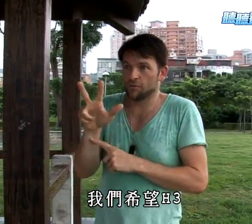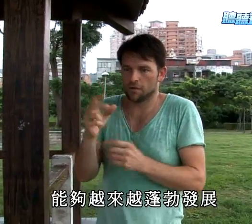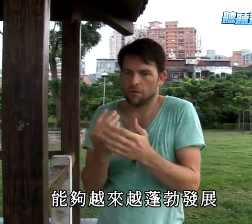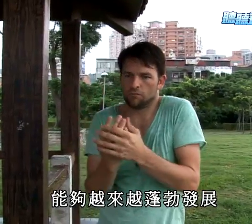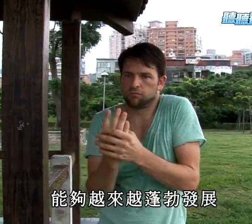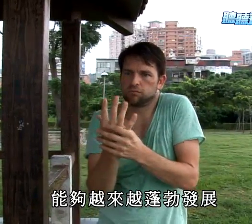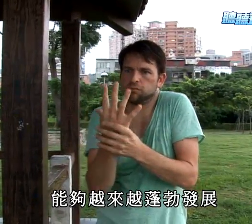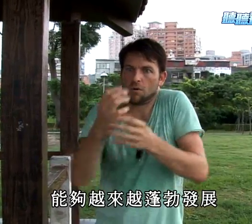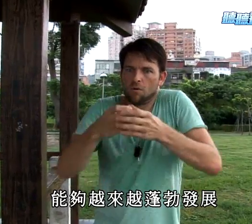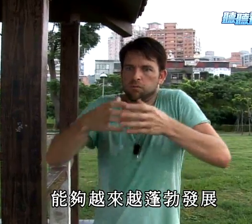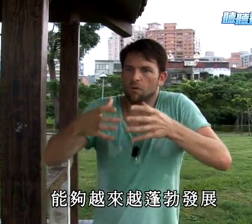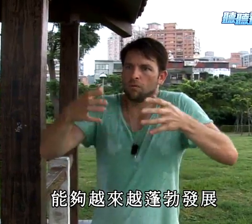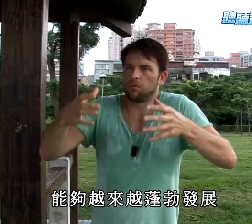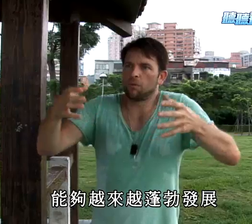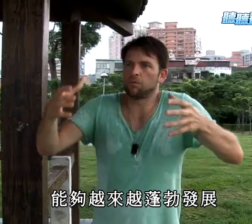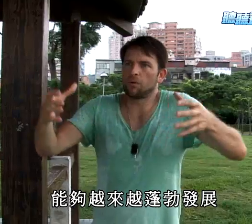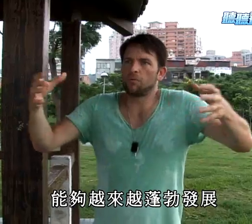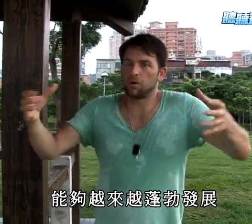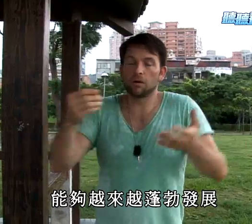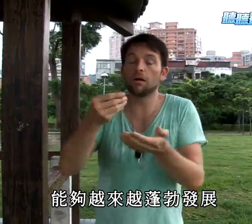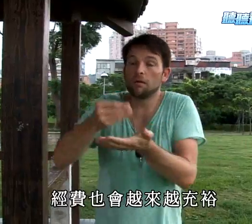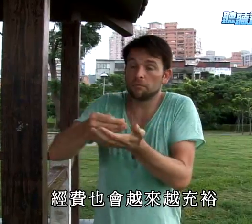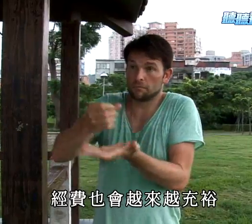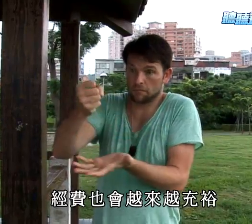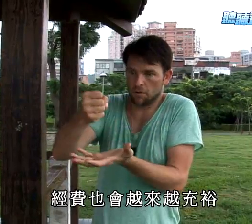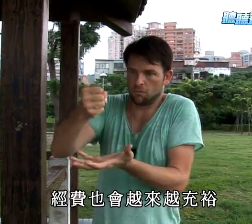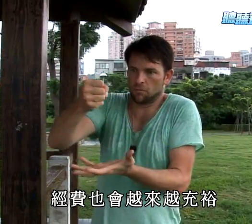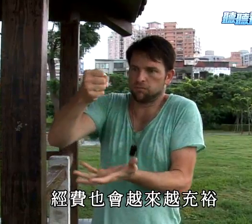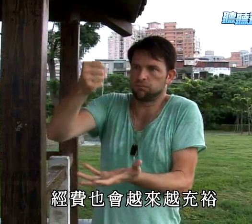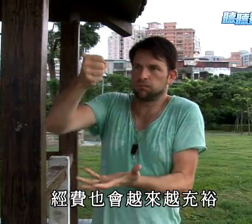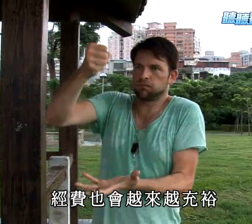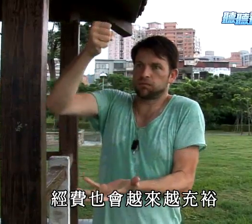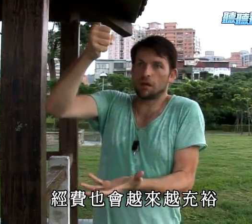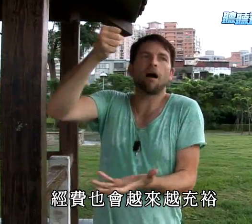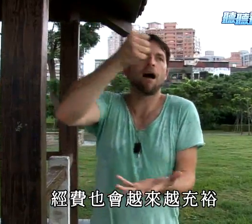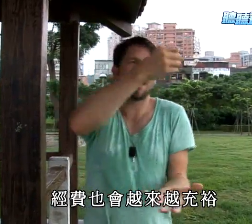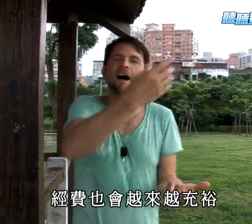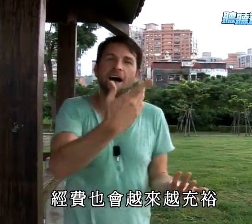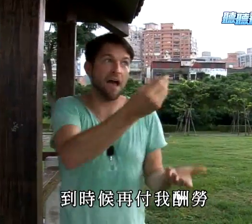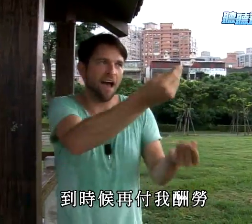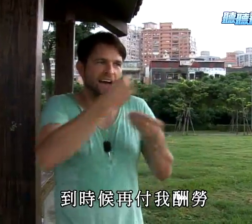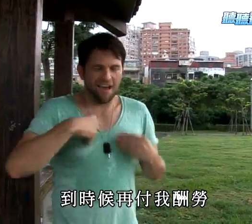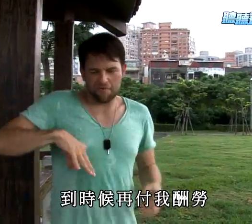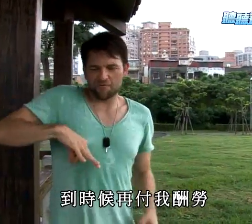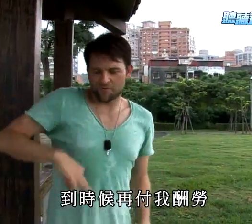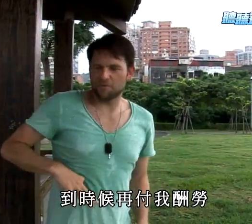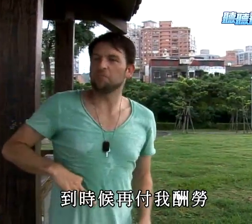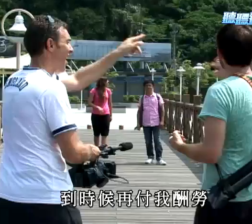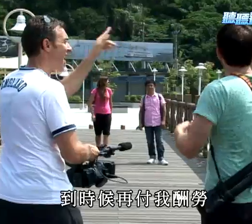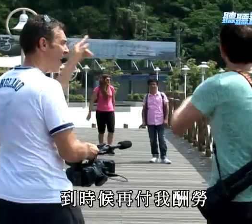能够越来越蓬勃发展，经费呢也会越来越充裕，到时候再付我酬劳。